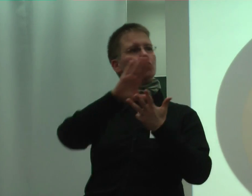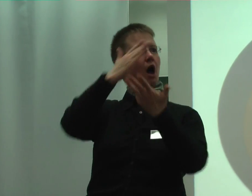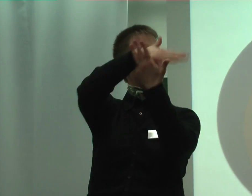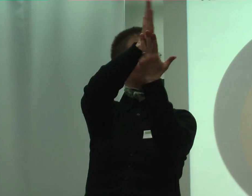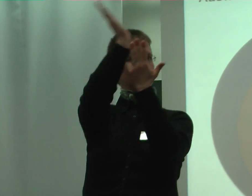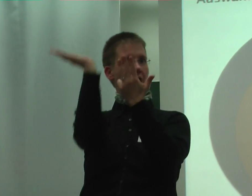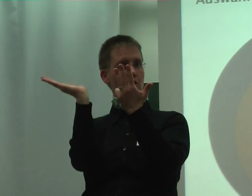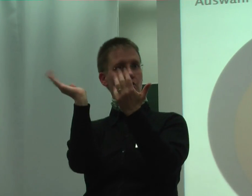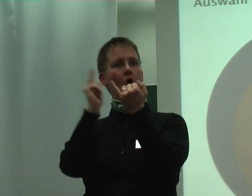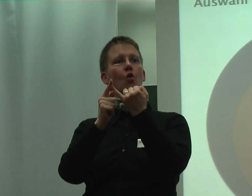und Art der Überschädigung.